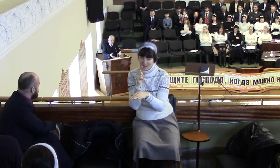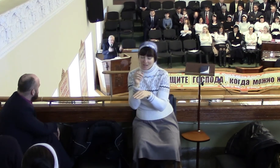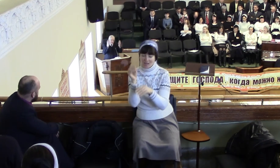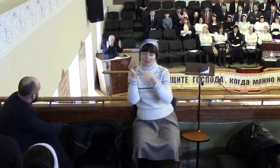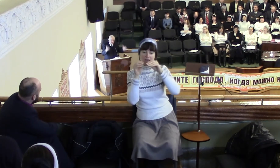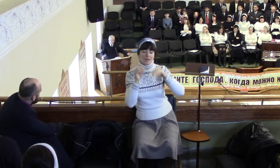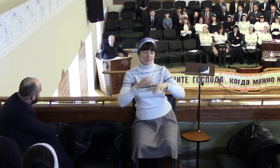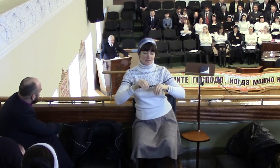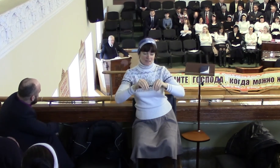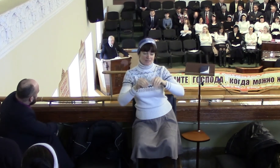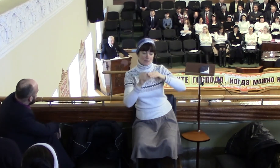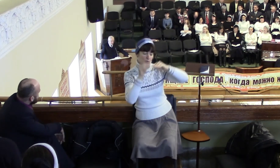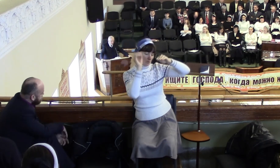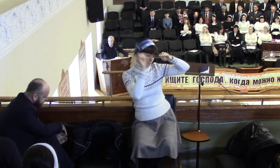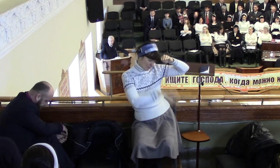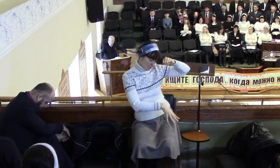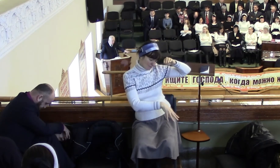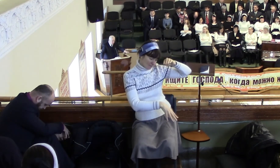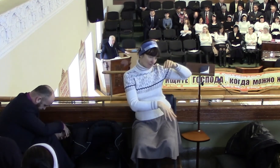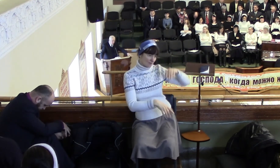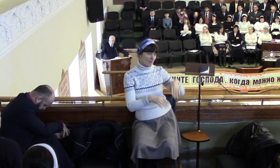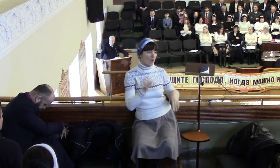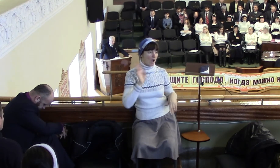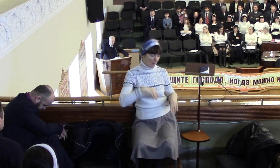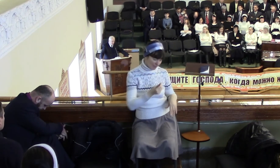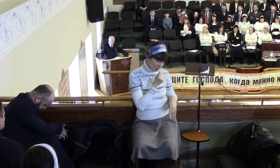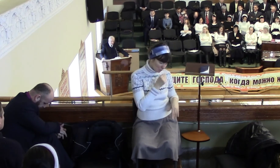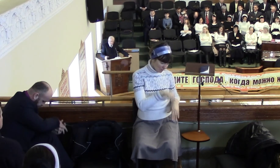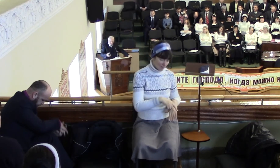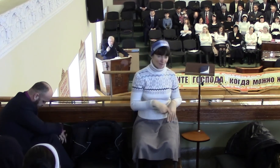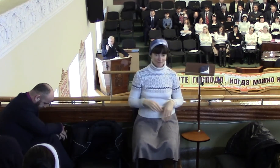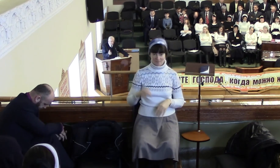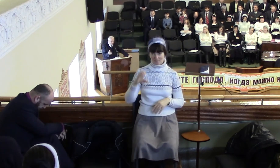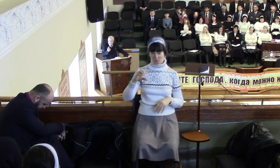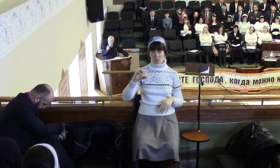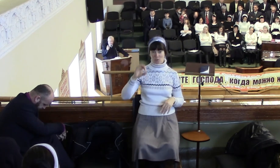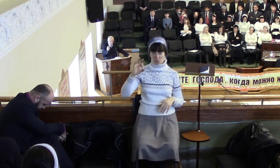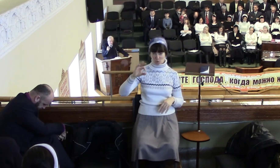мы посажены на небесах. Но мы еще здесь, во плоти. И здесь есть